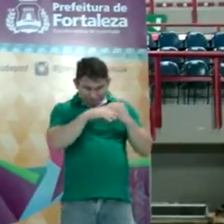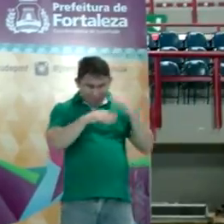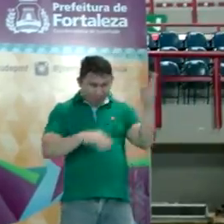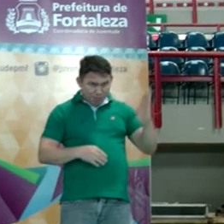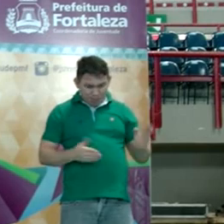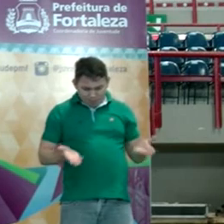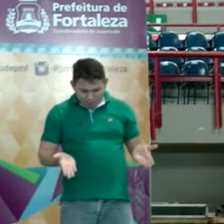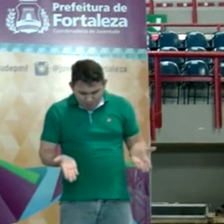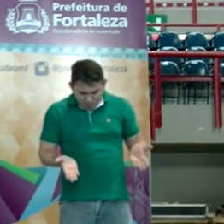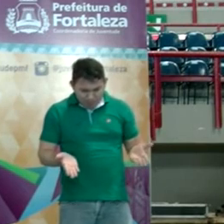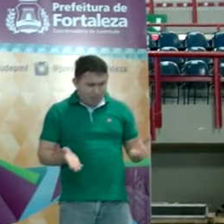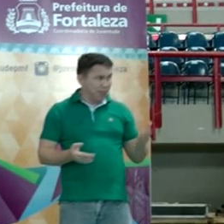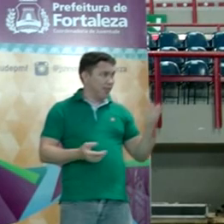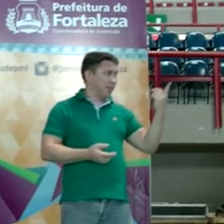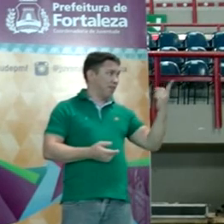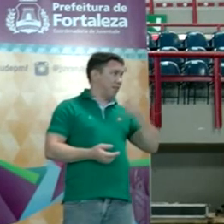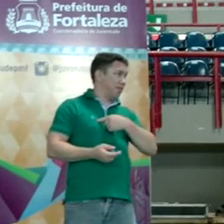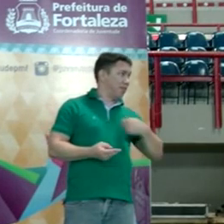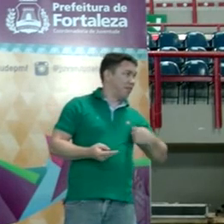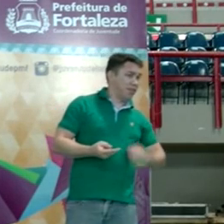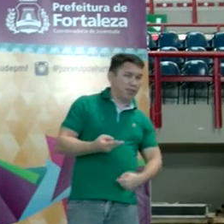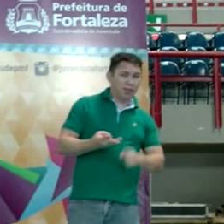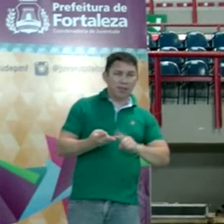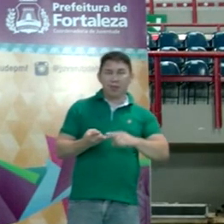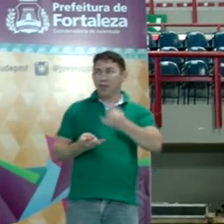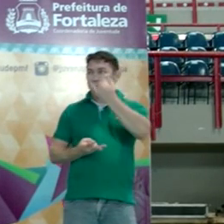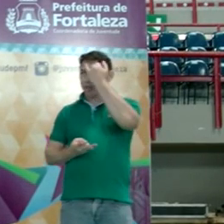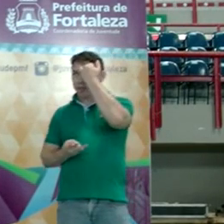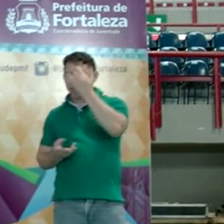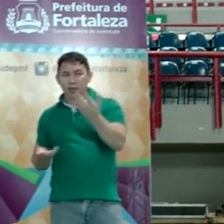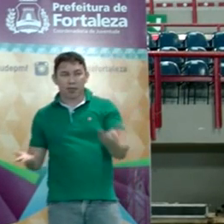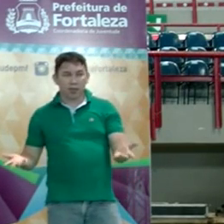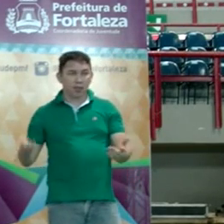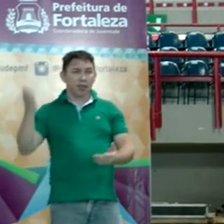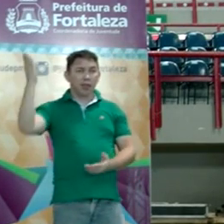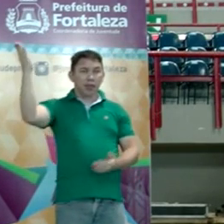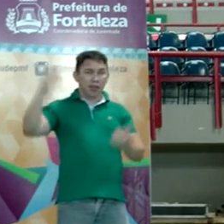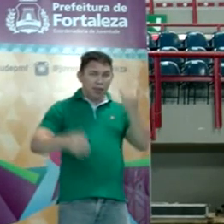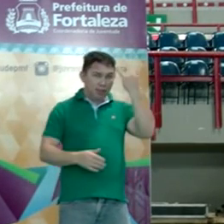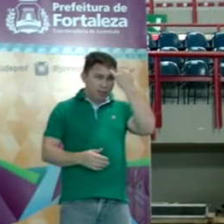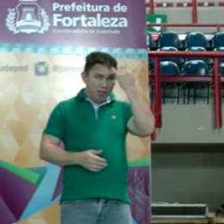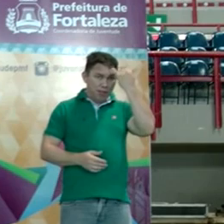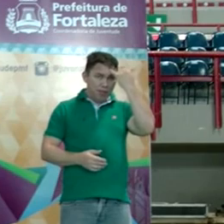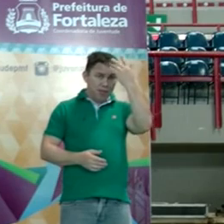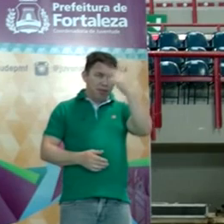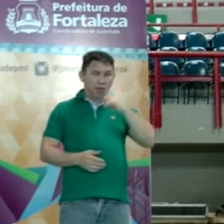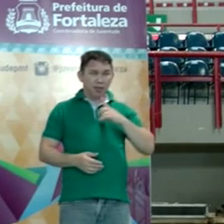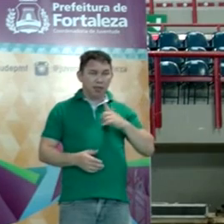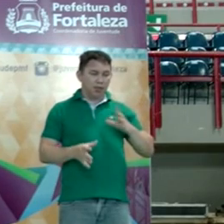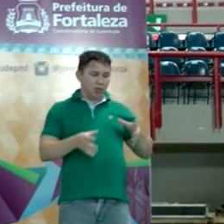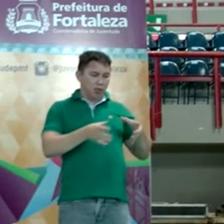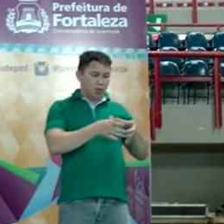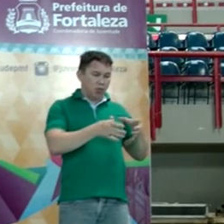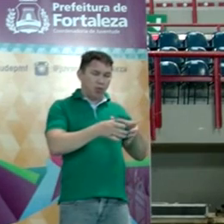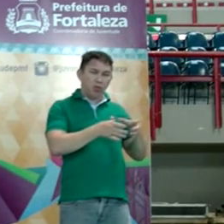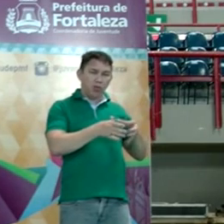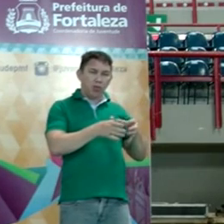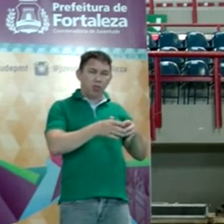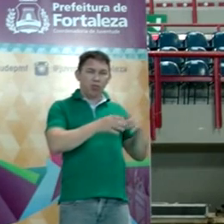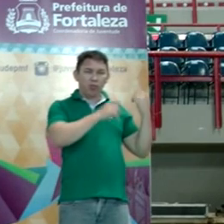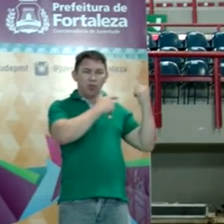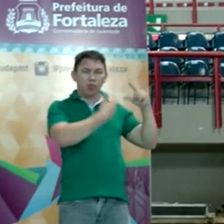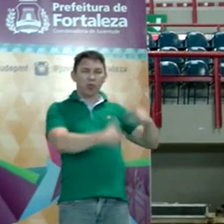de Brasil, de China, Índia. Meu amigo, na Índia, tem aqueles Dalit, aquele povo